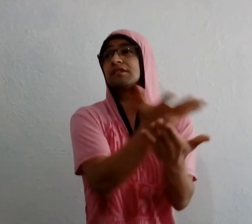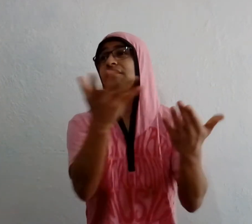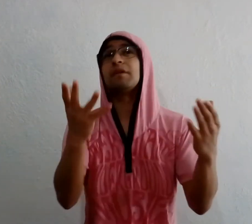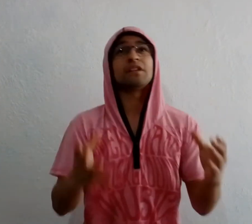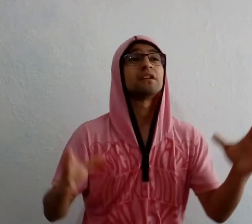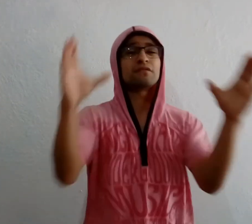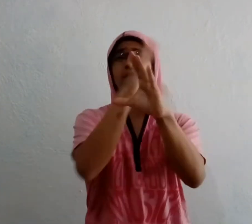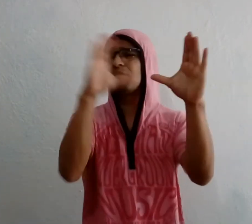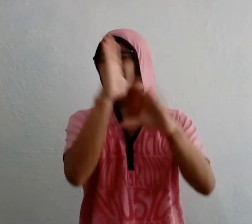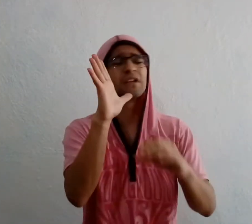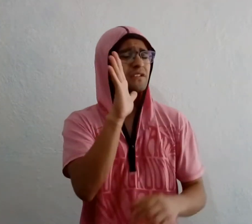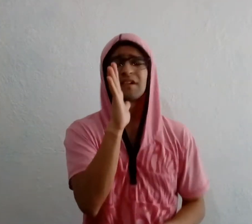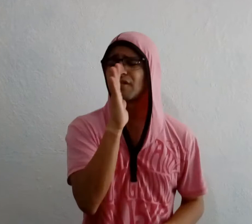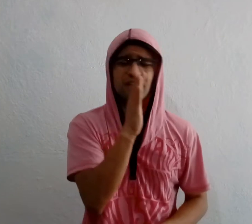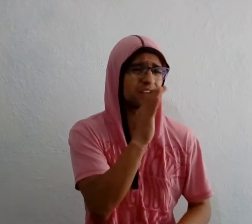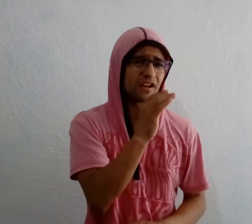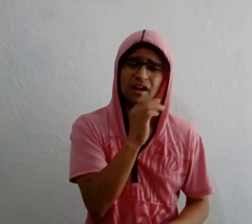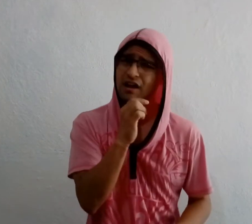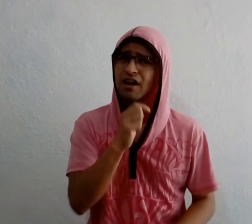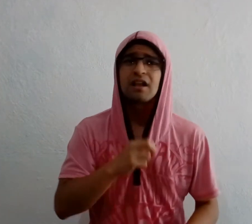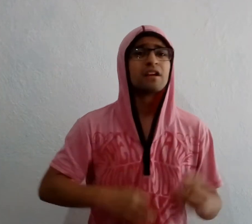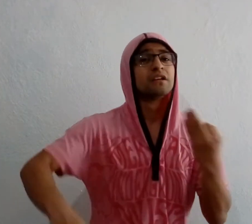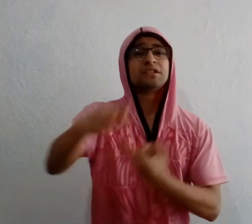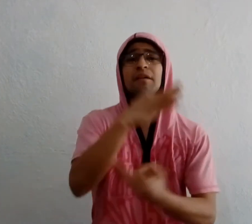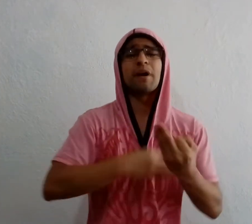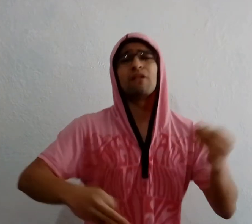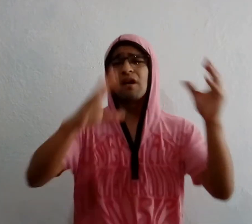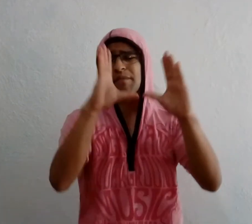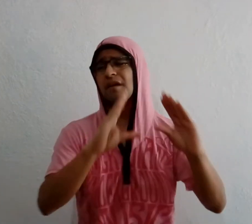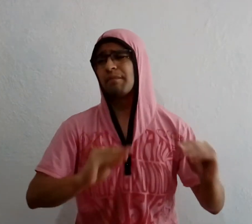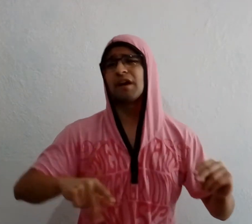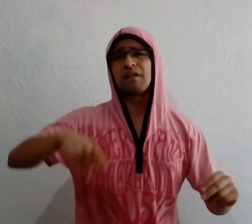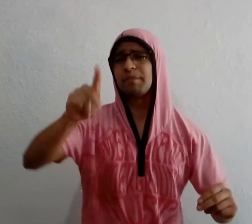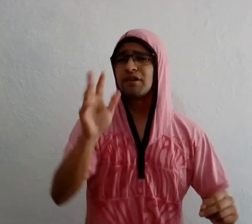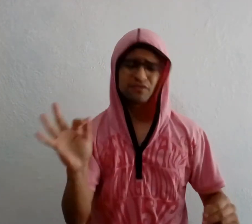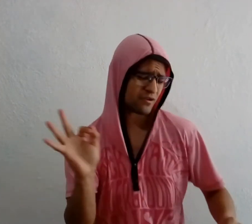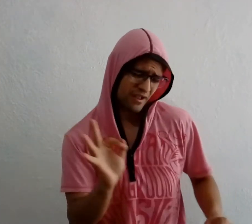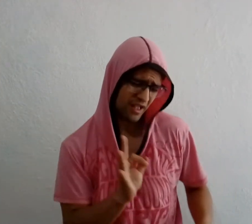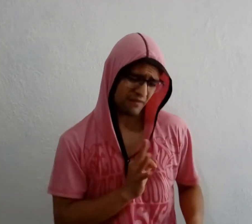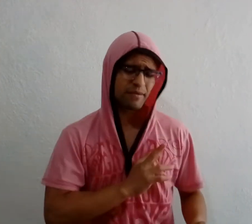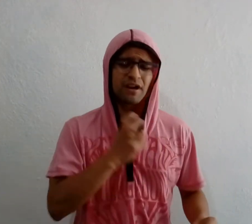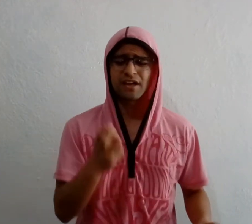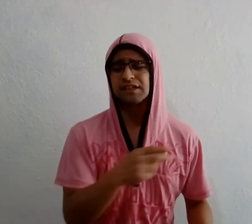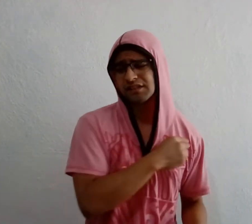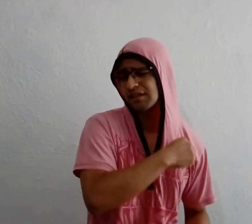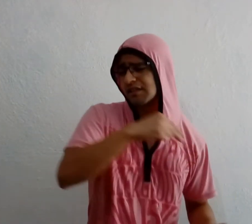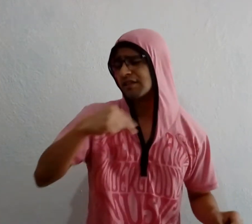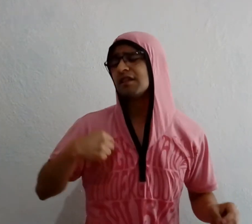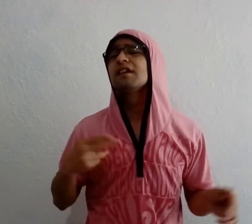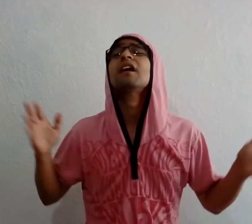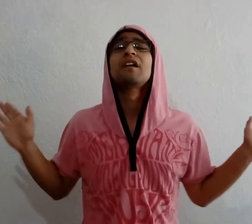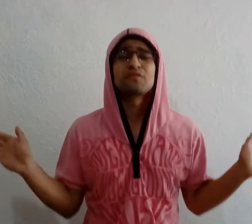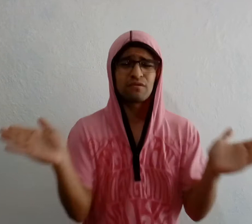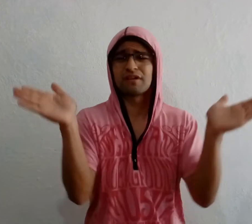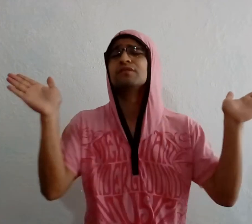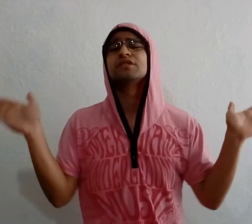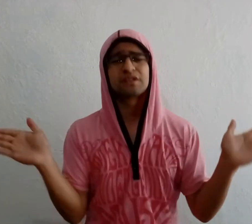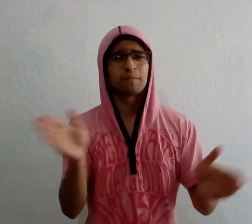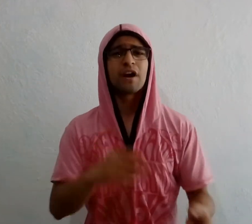San Benito puede hacer lo que le da la gana. Se apagó la pámpara, pero no la lámpara. Eso está encendida y nunca nos